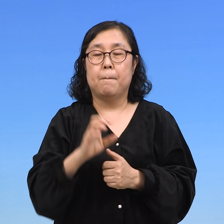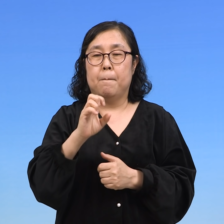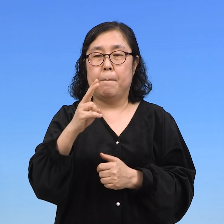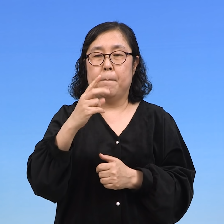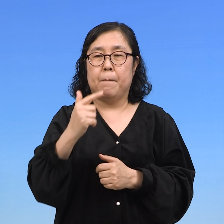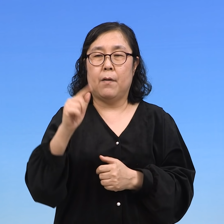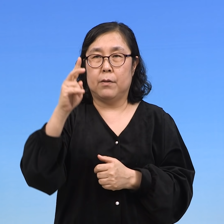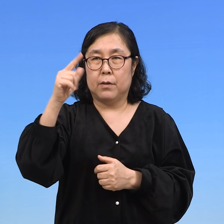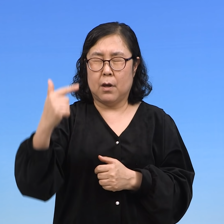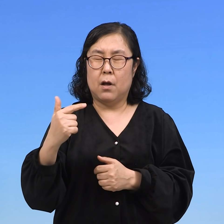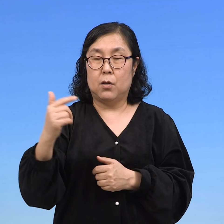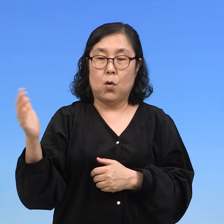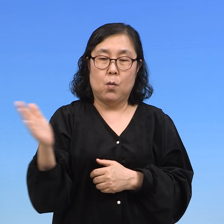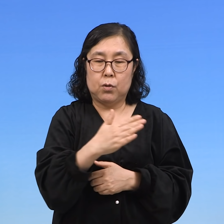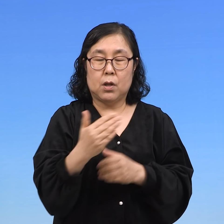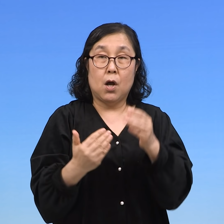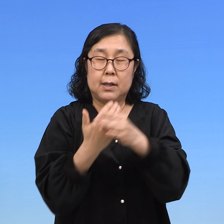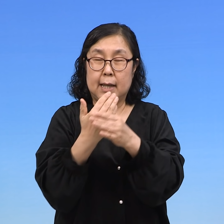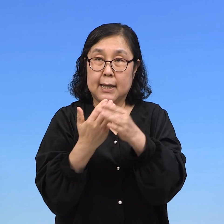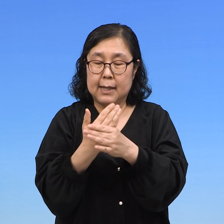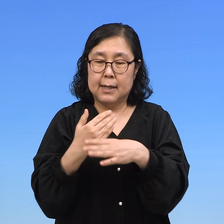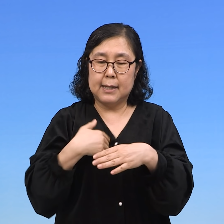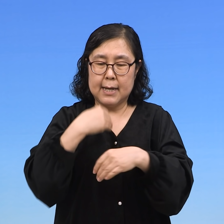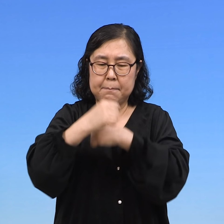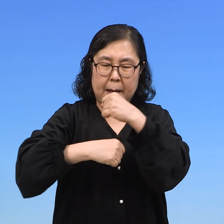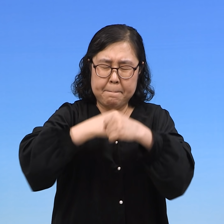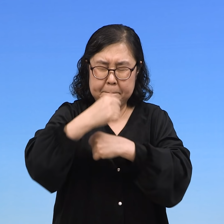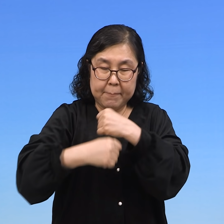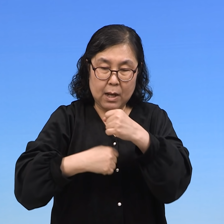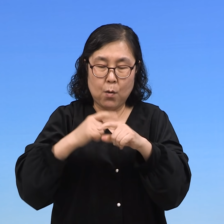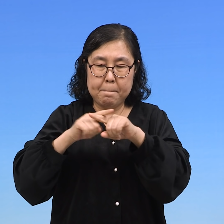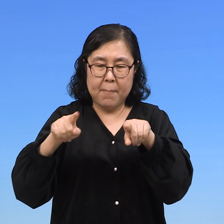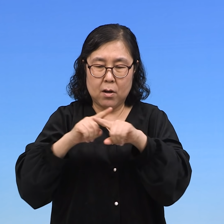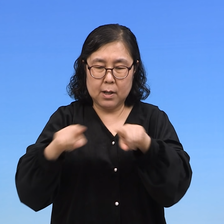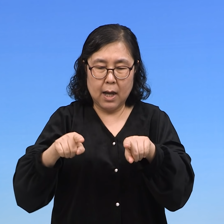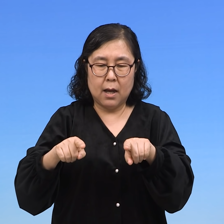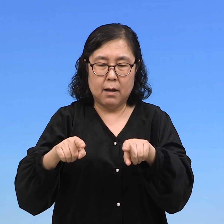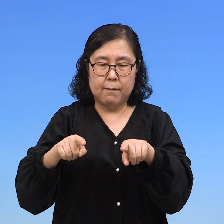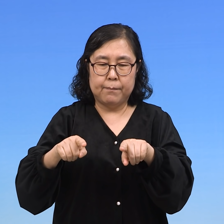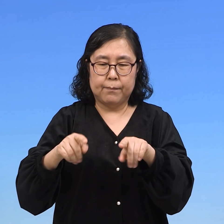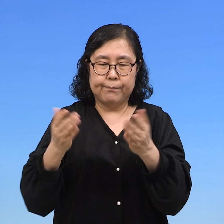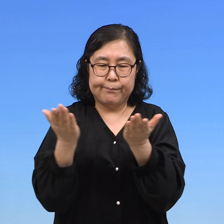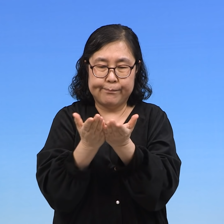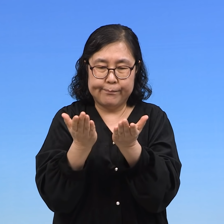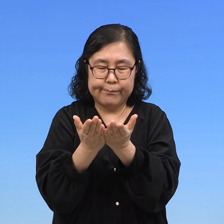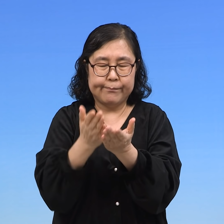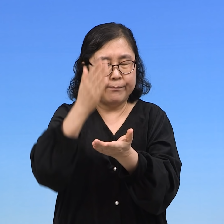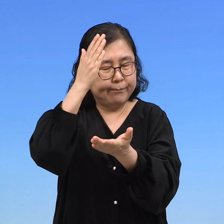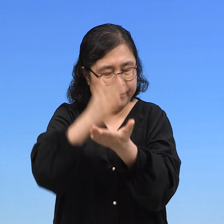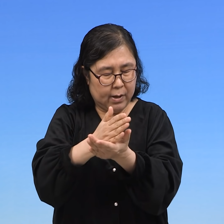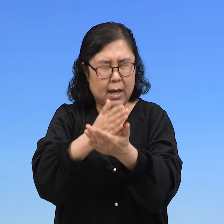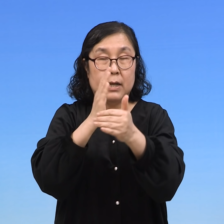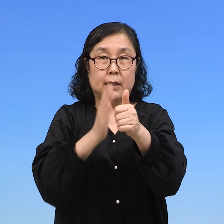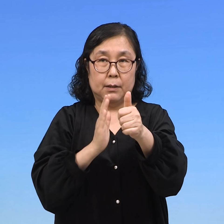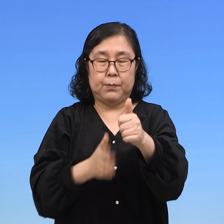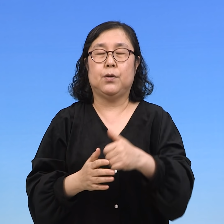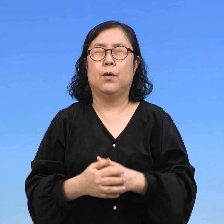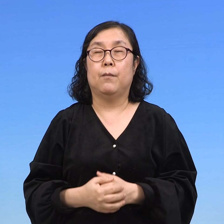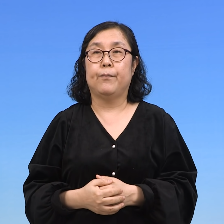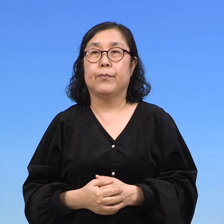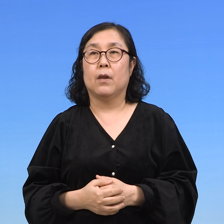편견에서 나오는 제멋대로의 판단을 중지하셔야 됩니다 다시요 하나님이 경고를 저도